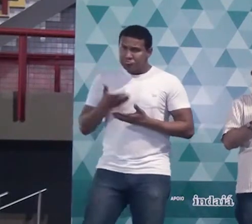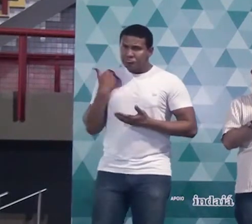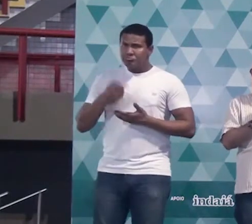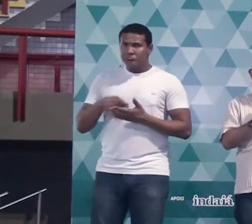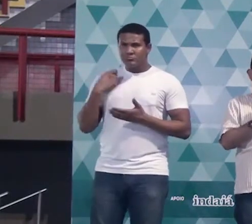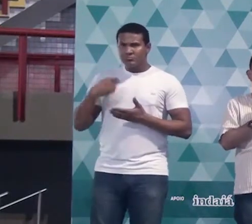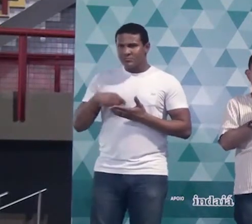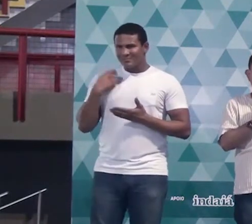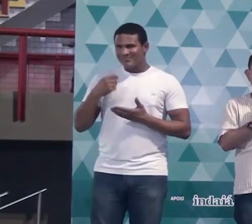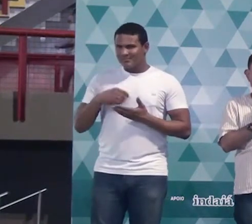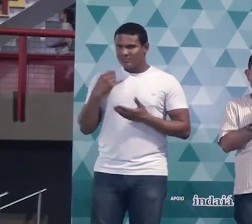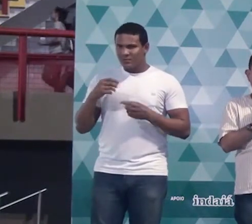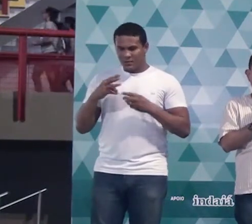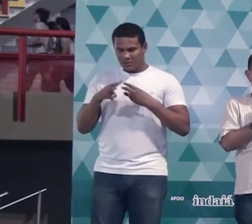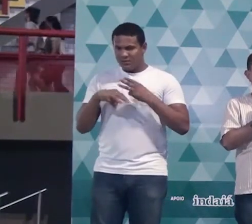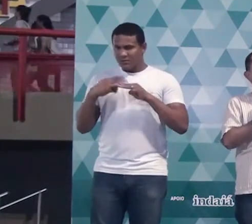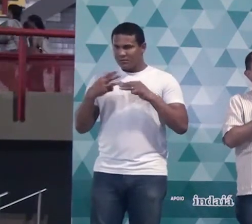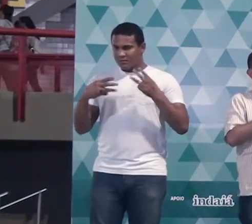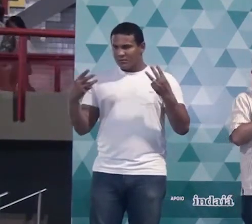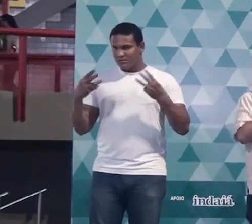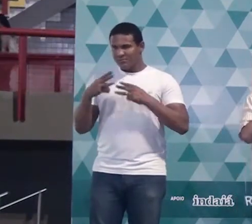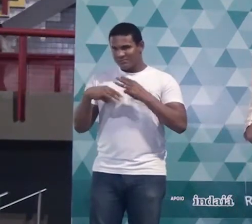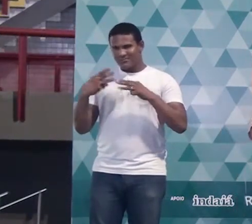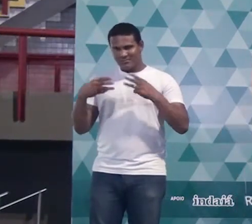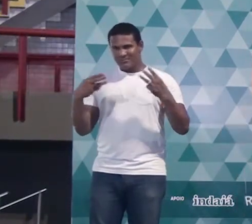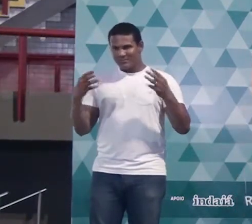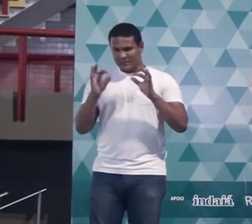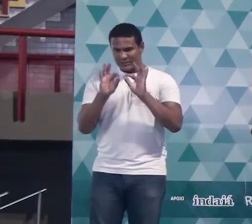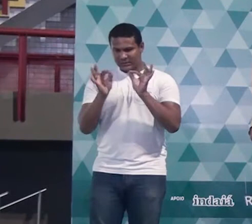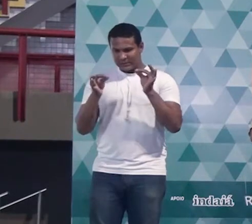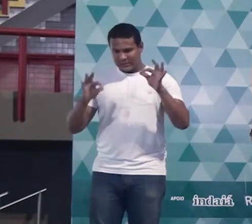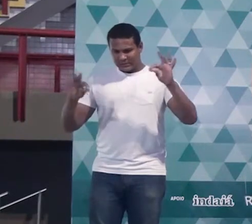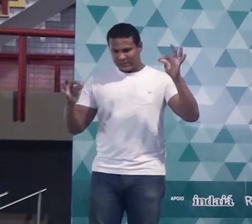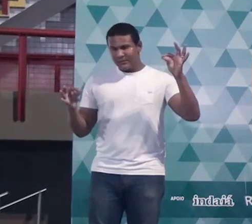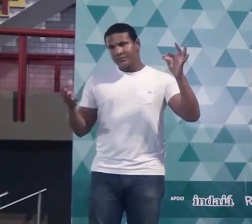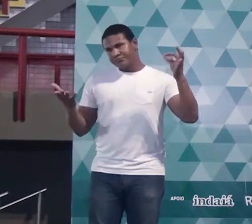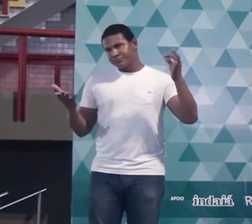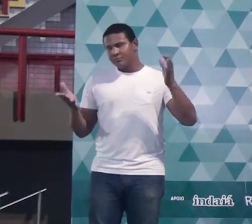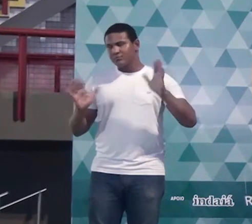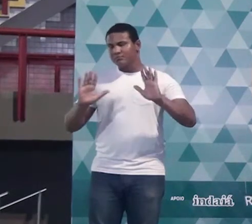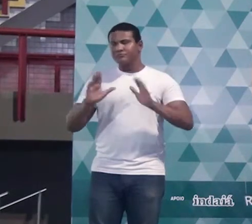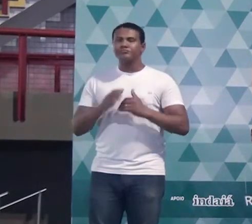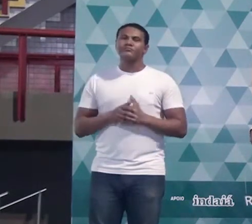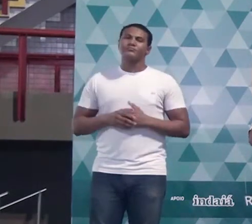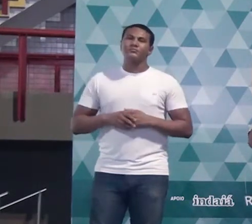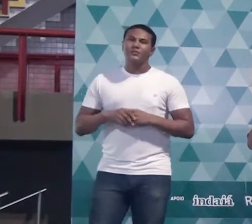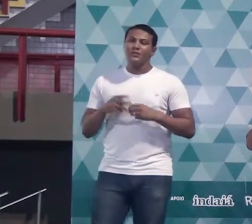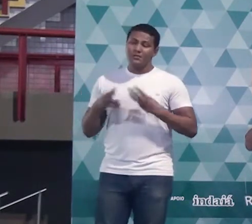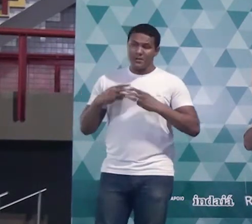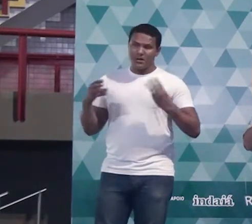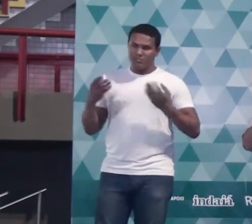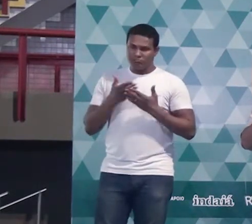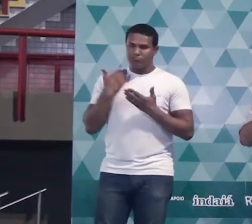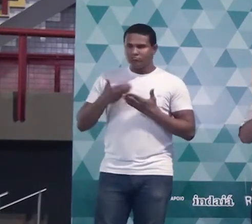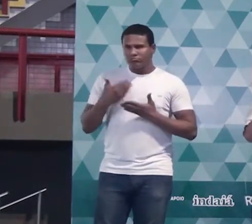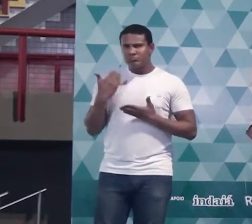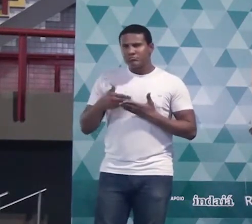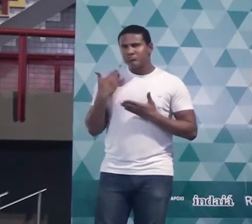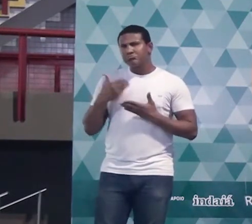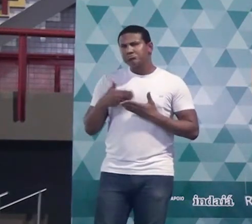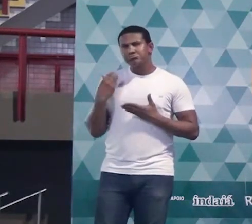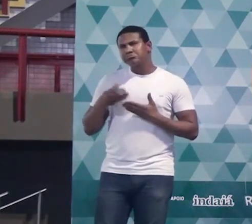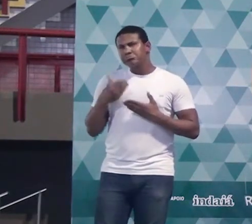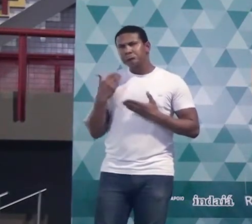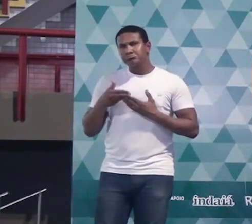do macarrão é imprescindível para o decorrer da história. Estava comendo macarrão e eu olhando aqui a TV,